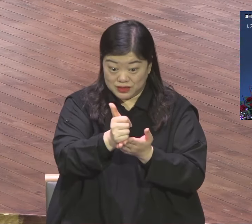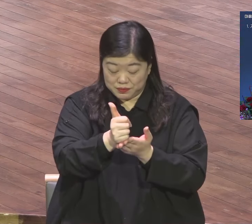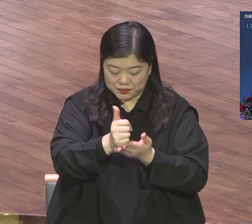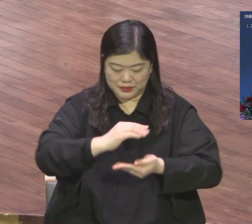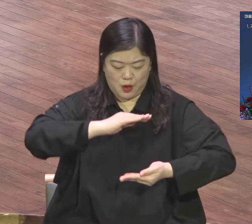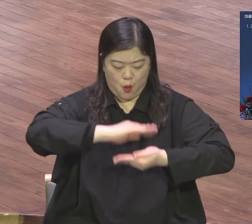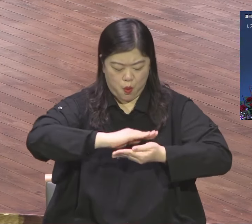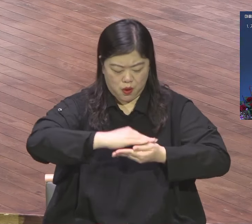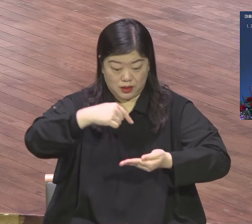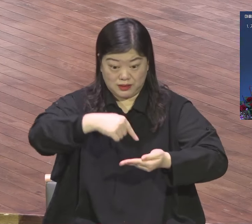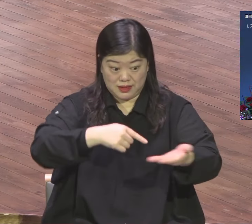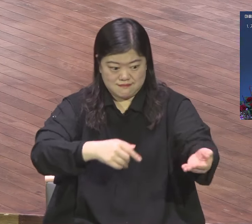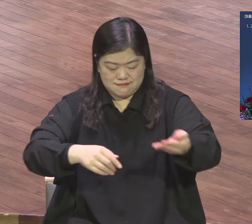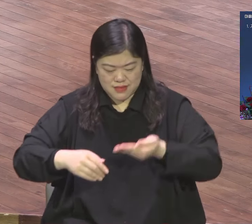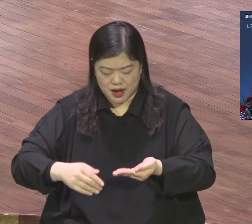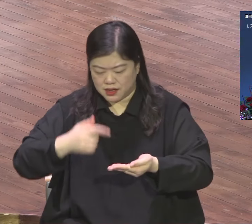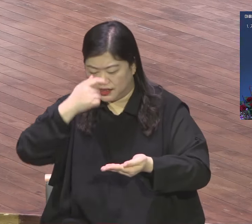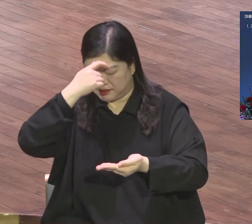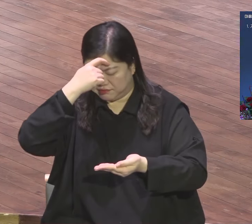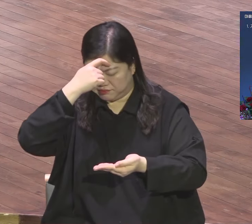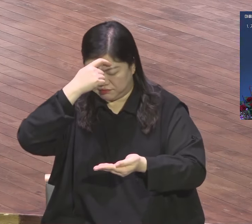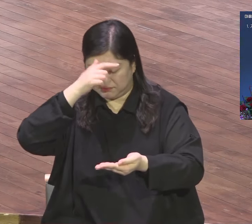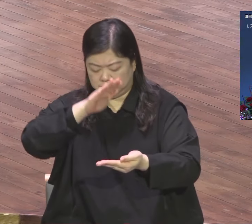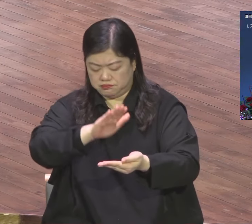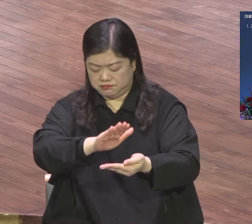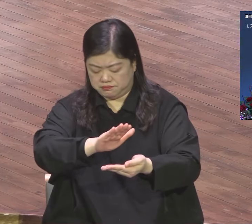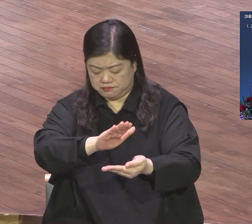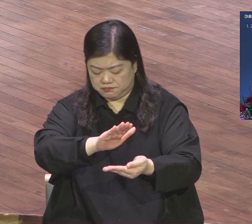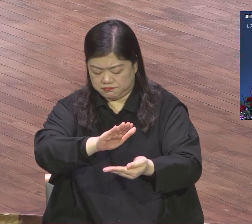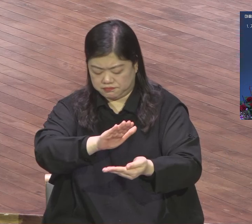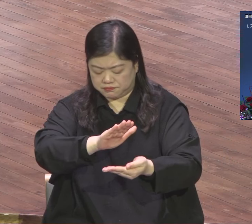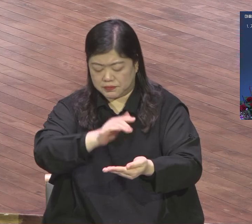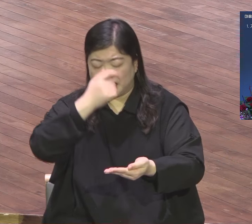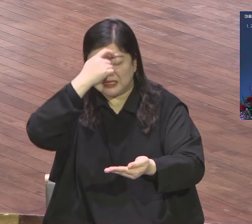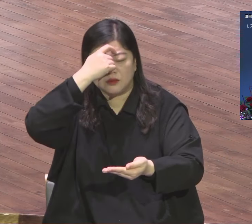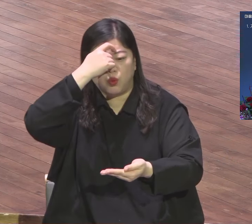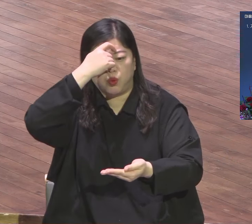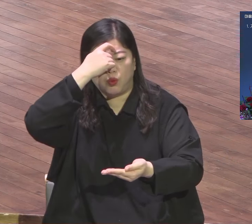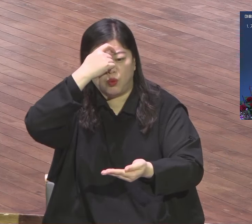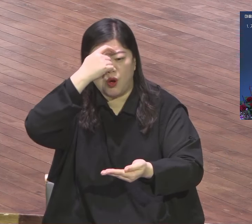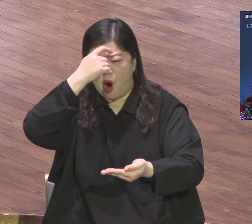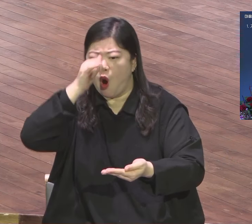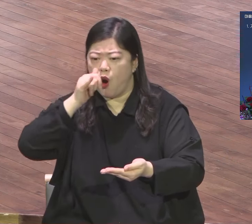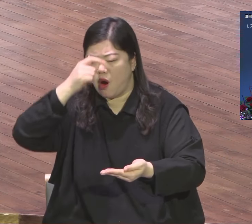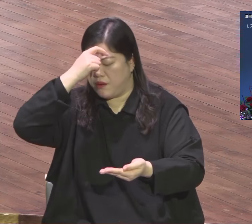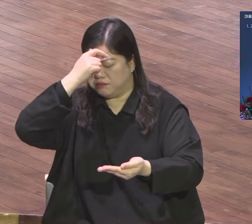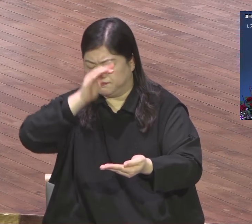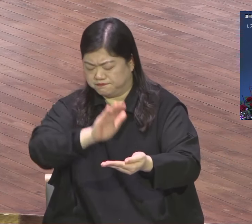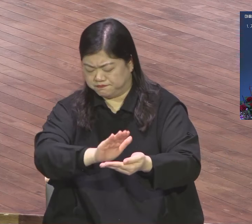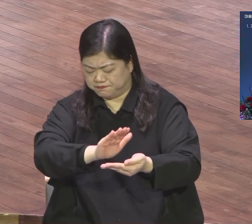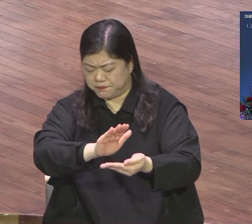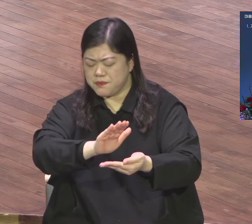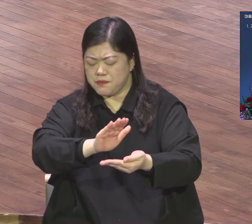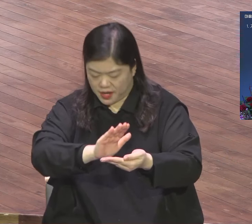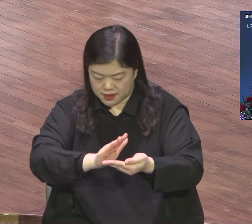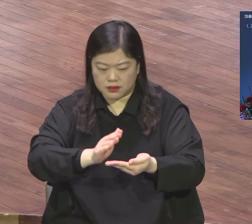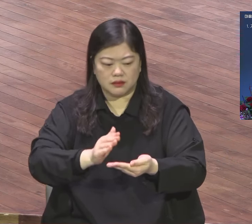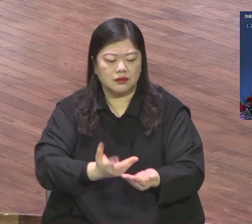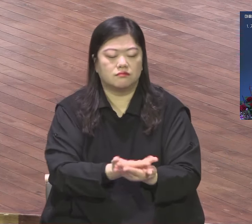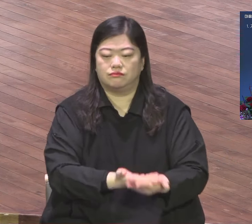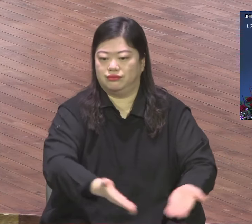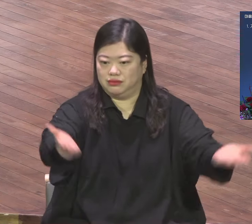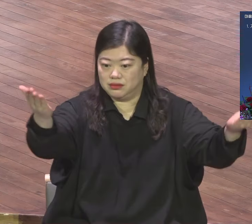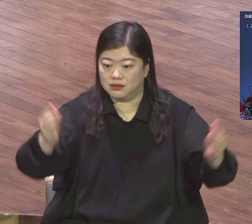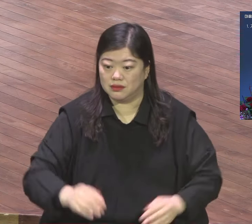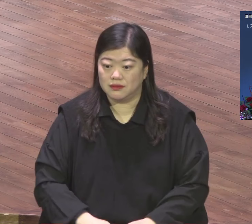축사하시고. 이거는요, 감사의 기도를 하나님께 드렸다는 거죠. 누가복음 6장 12절에 보면